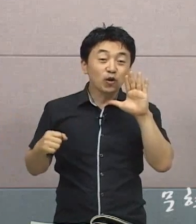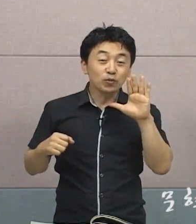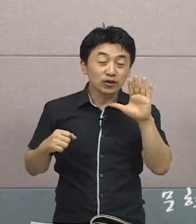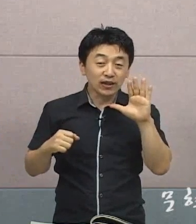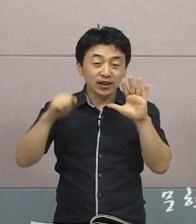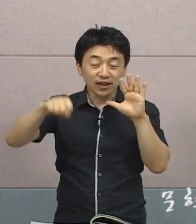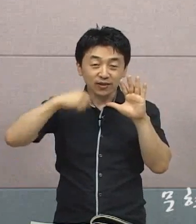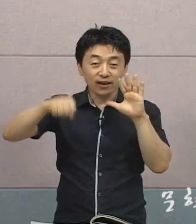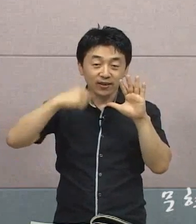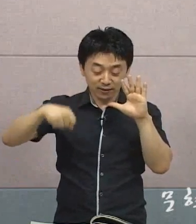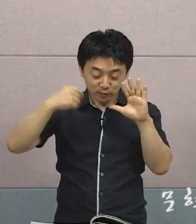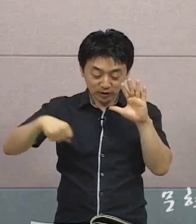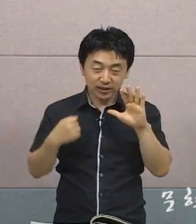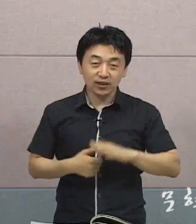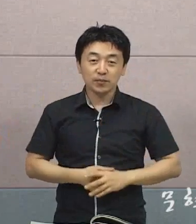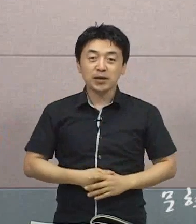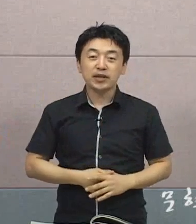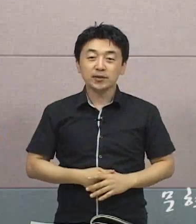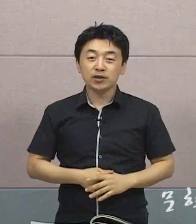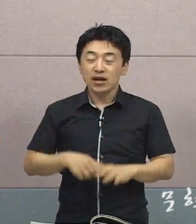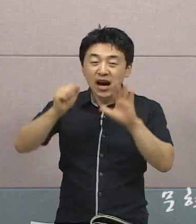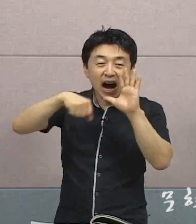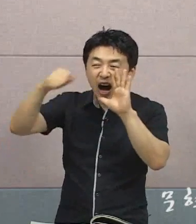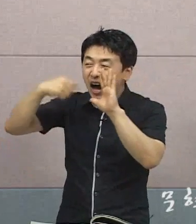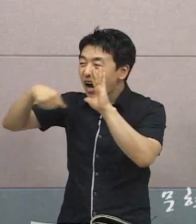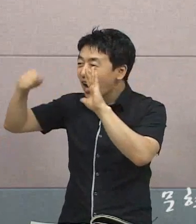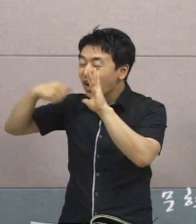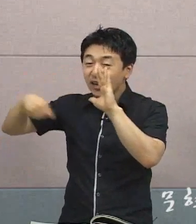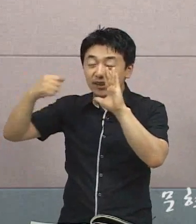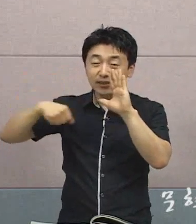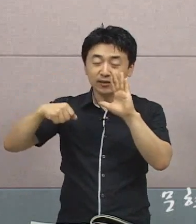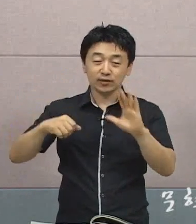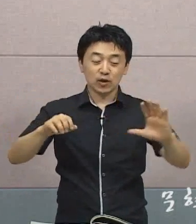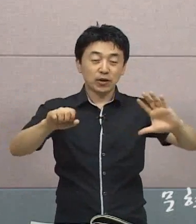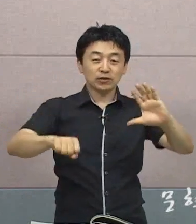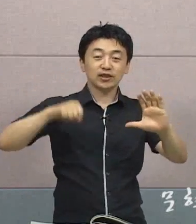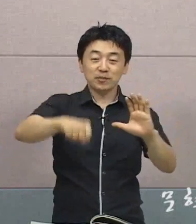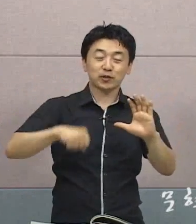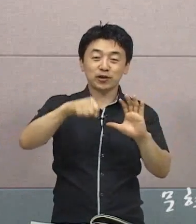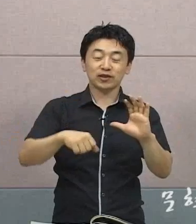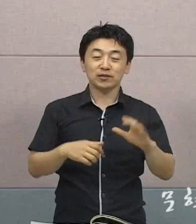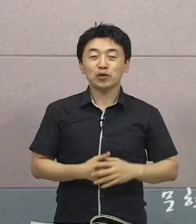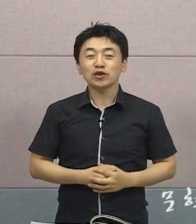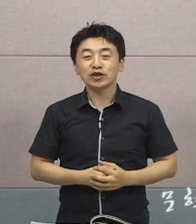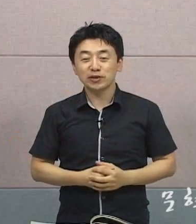소문을 내다예요. 예. 소문을 내다인데요. 마임에 가깝죠. 그래서 확성기를 막 돌려서 그런 느낌인데요.